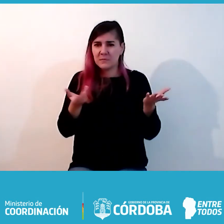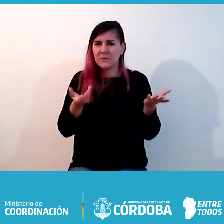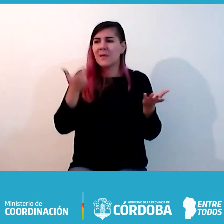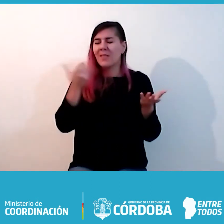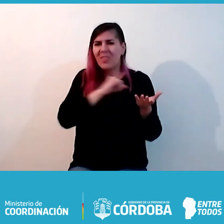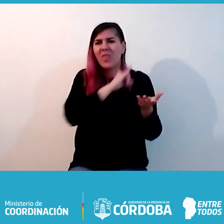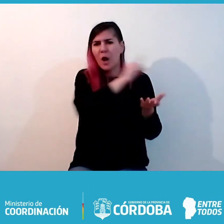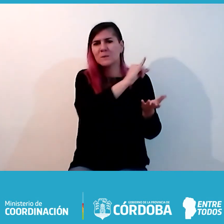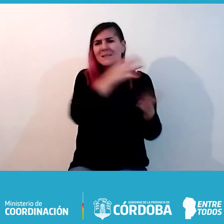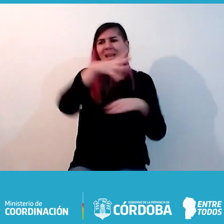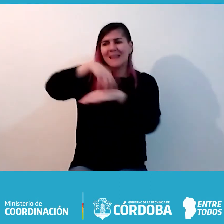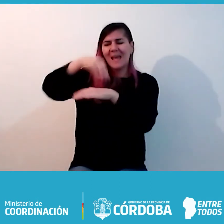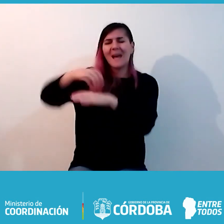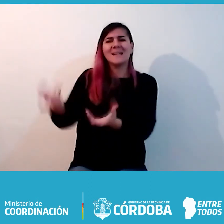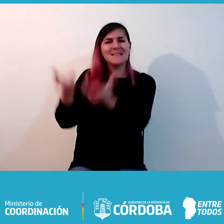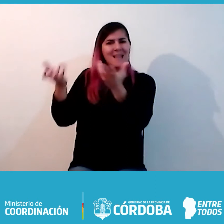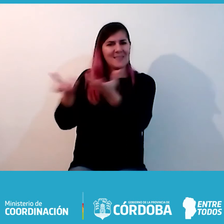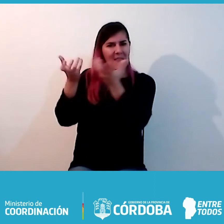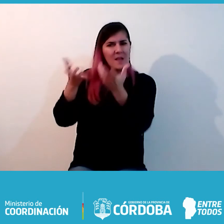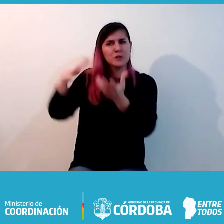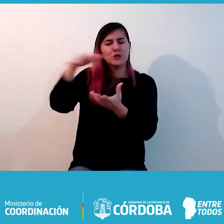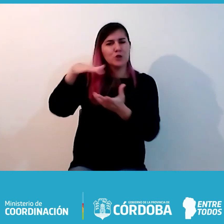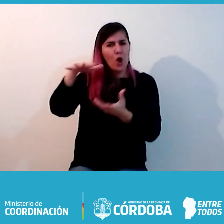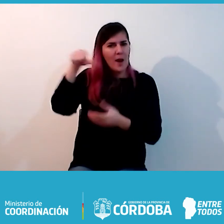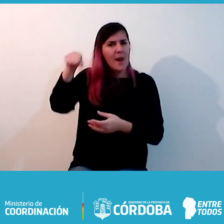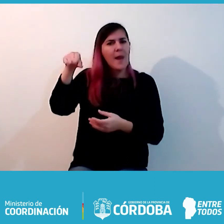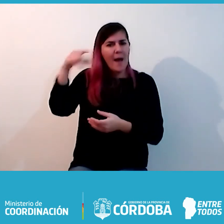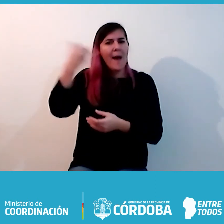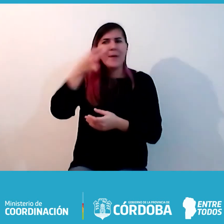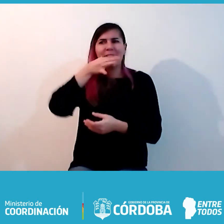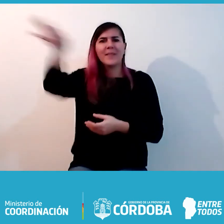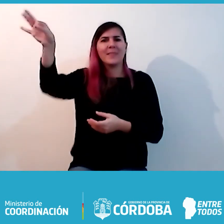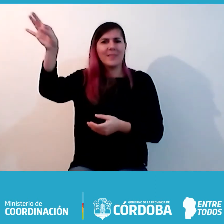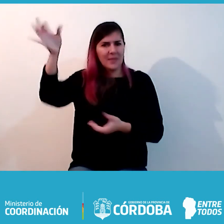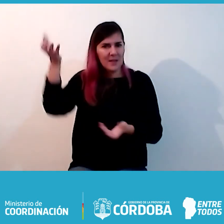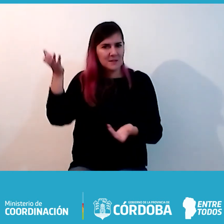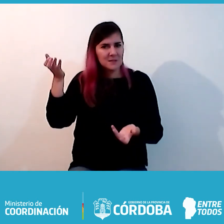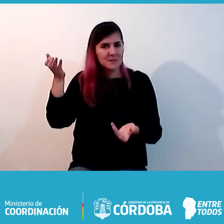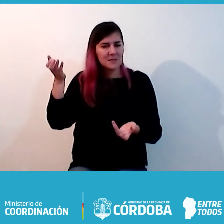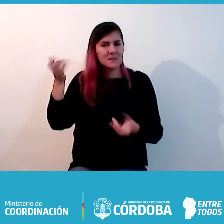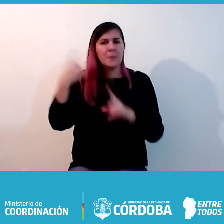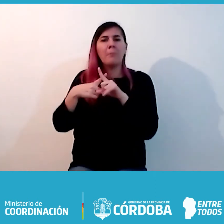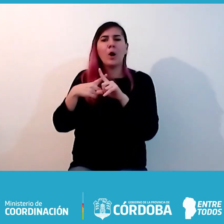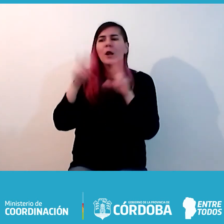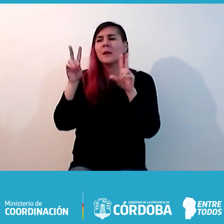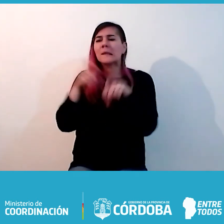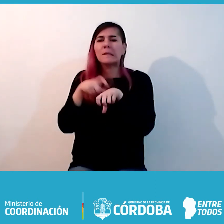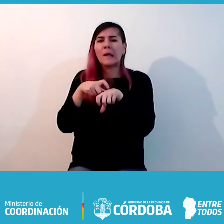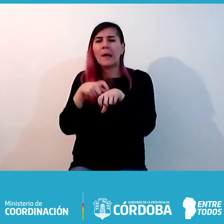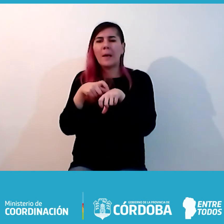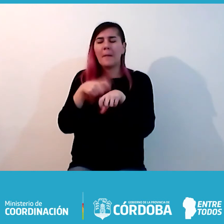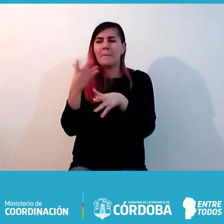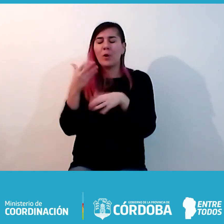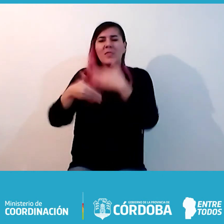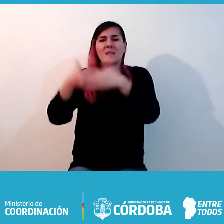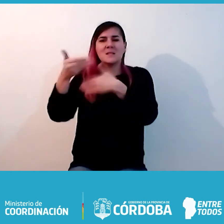tierras incendiadas, por caso en zona del Pato, están siendo vendidas. Por asunto de tiempo no se detiene el desarrollo